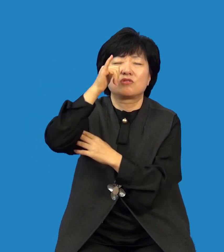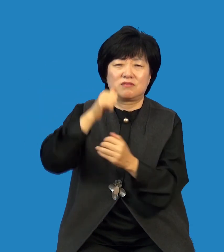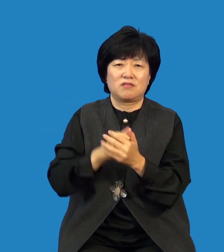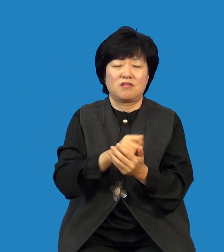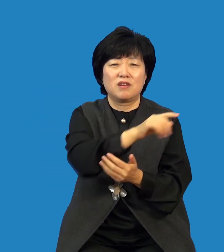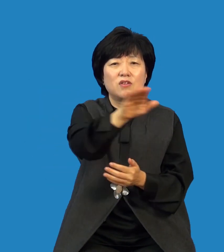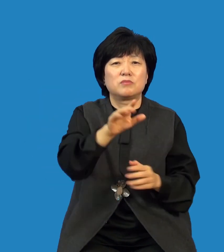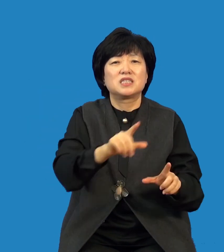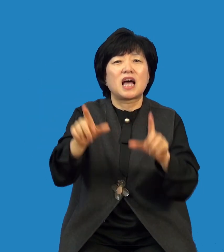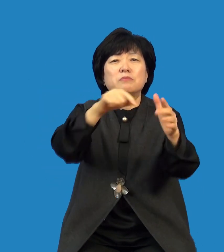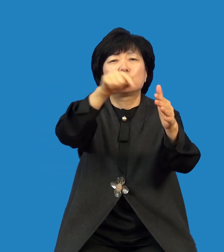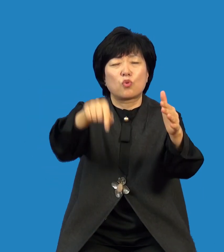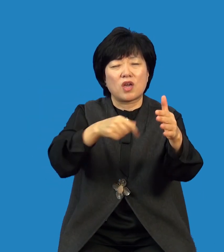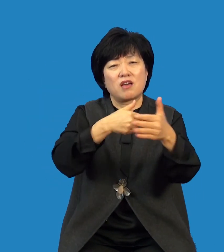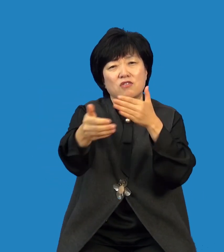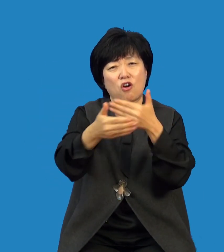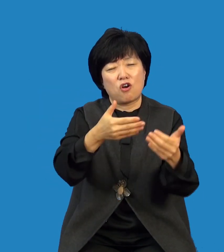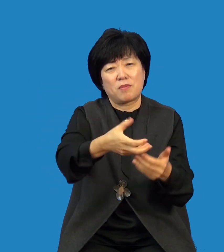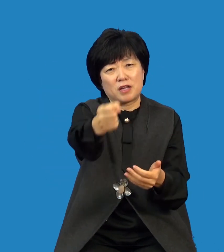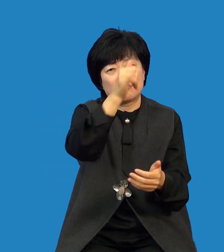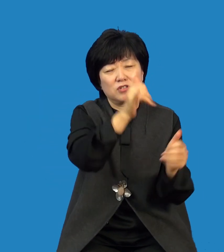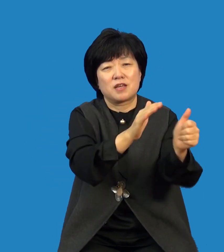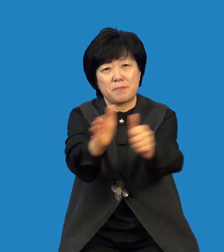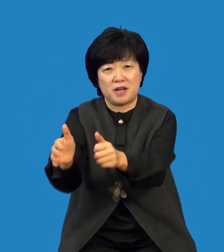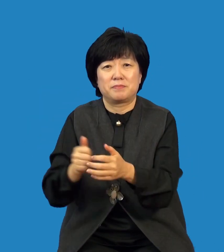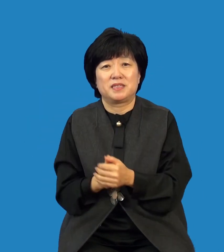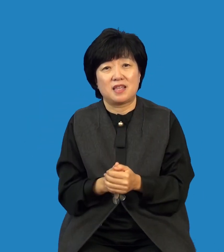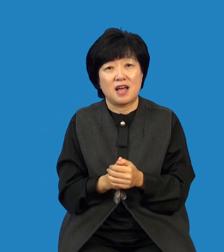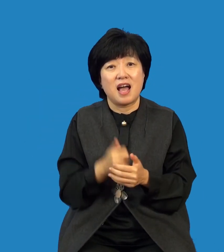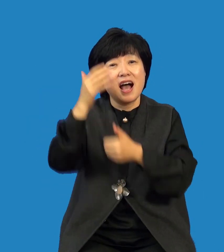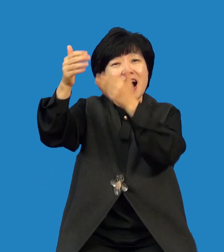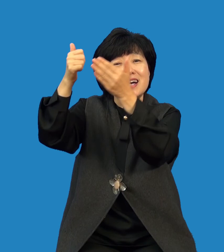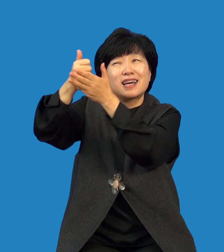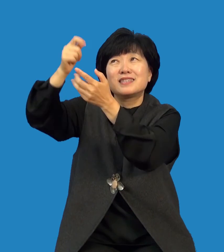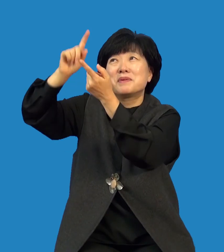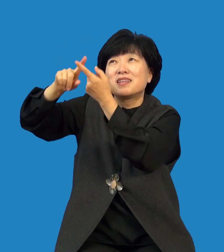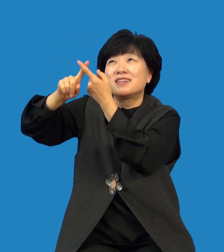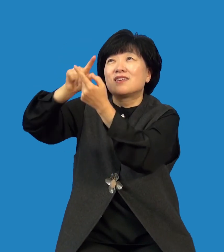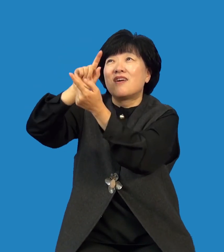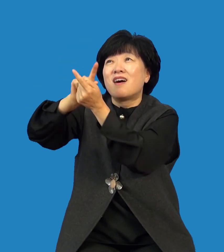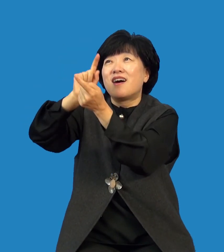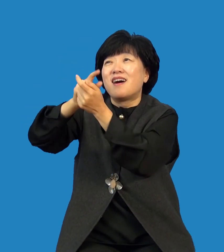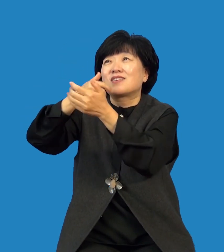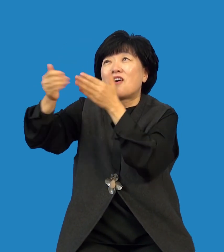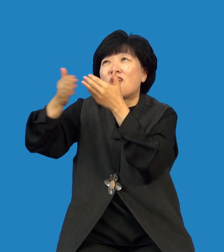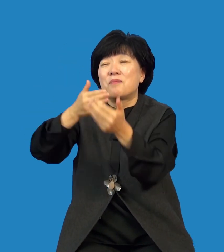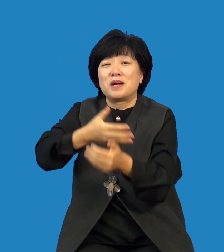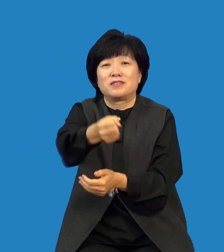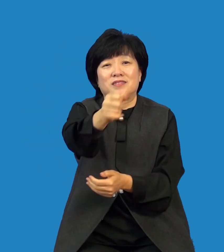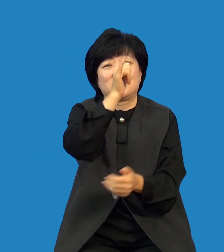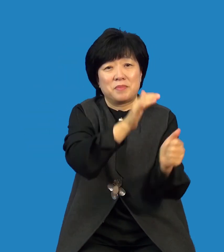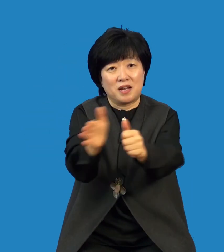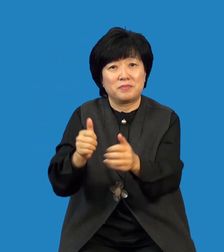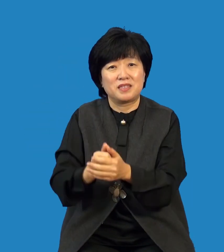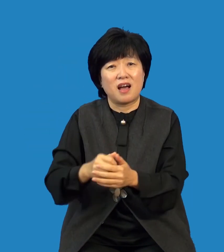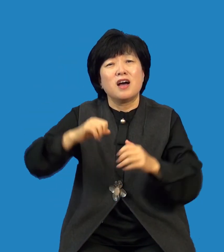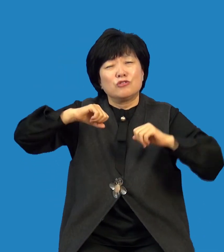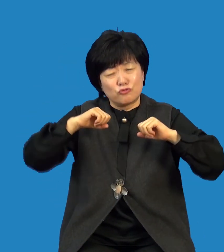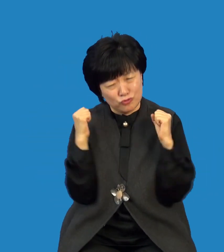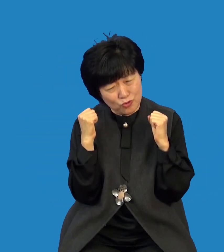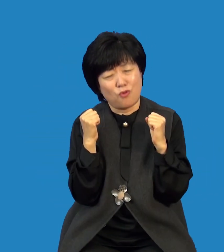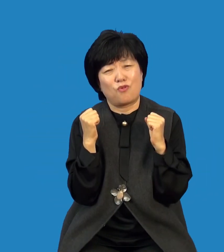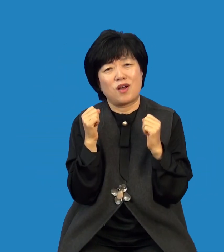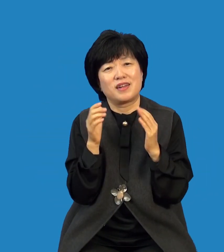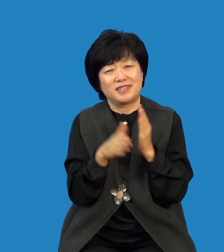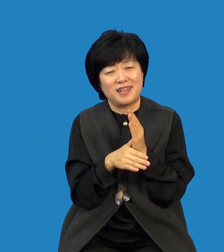축복합니다. 이런 크고 작은 하나님에 대한 경험들이 있으셔야 돼요. 근데 그것은 뭐에서 와? 순종에서부터 시작돼요. 많은 경우 하나님께서